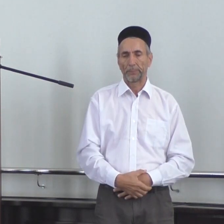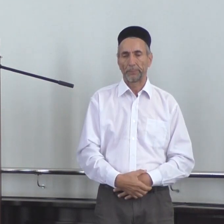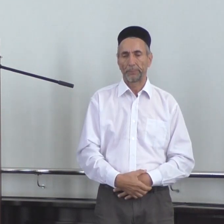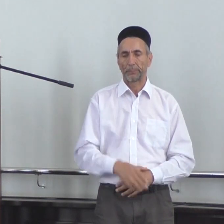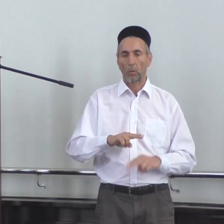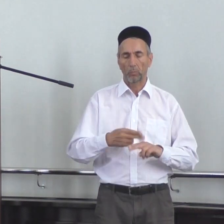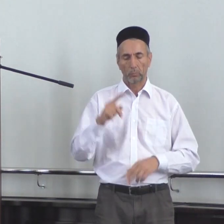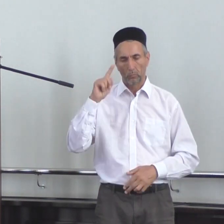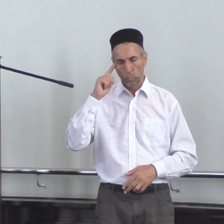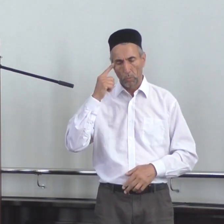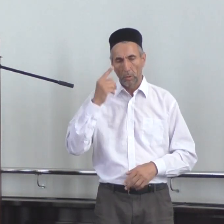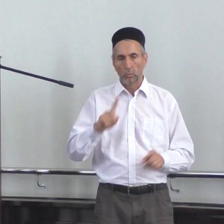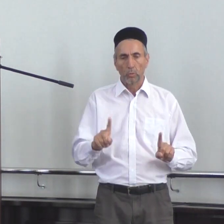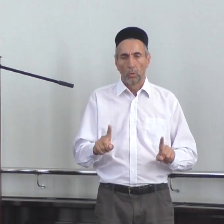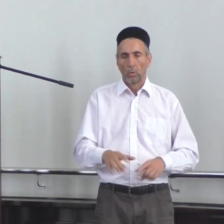уйланып